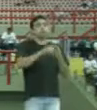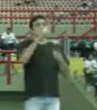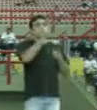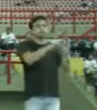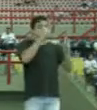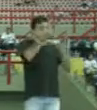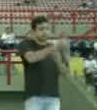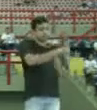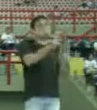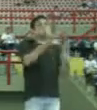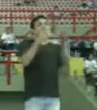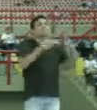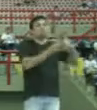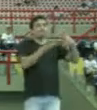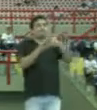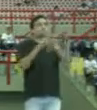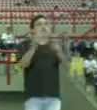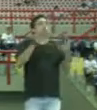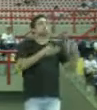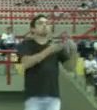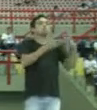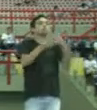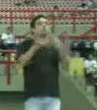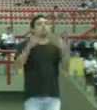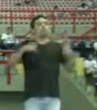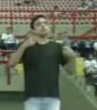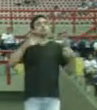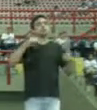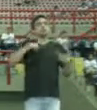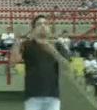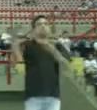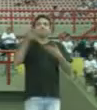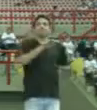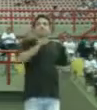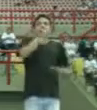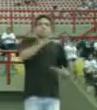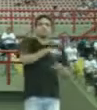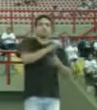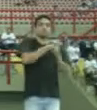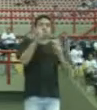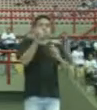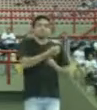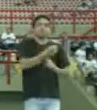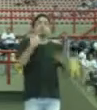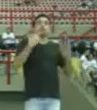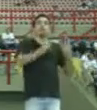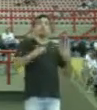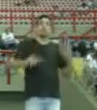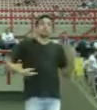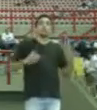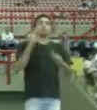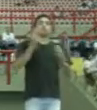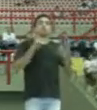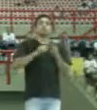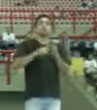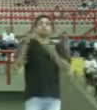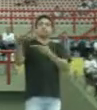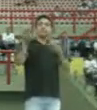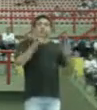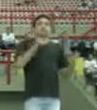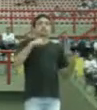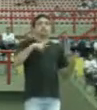nossa sociedade. Desafio como? Precisamos receber bem no plano social. Desafio governamental como? Precisamos